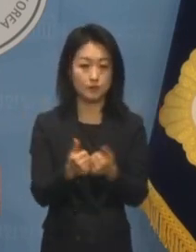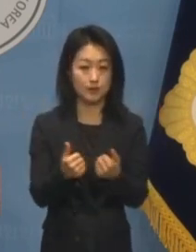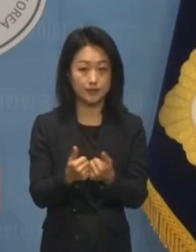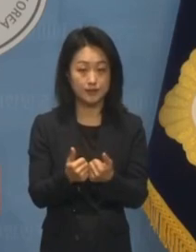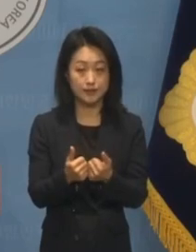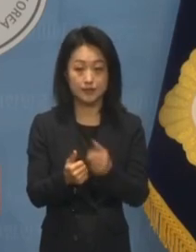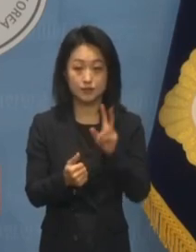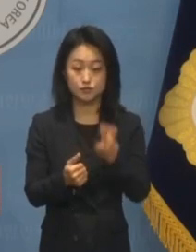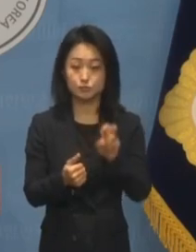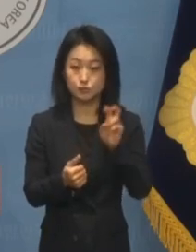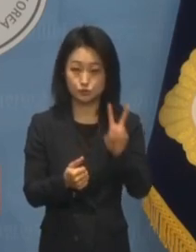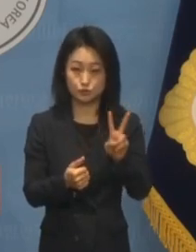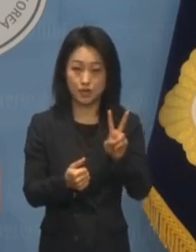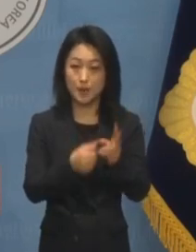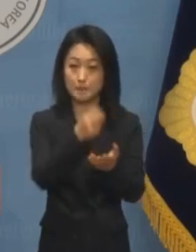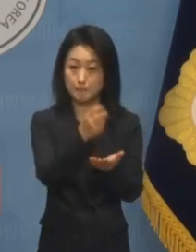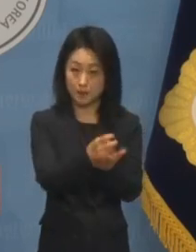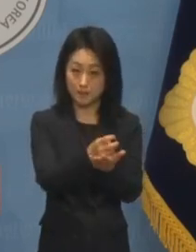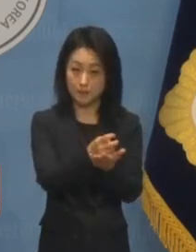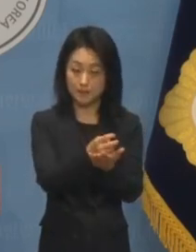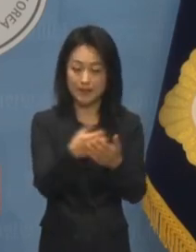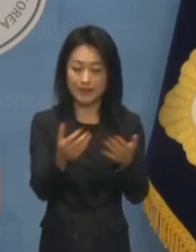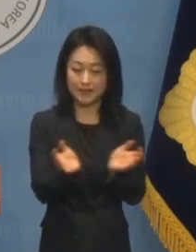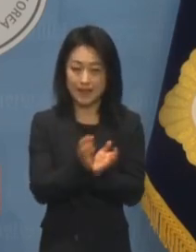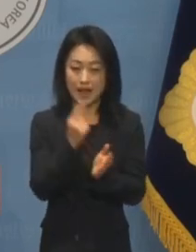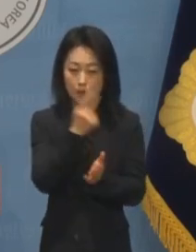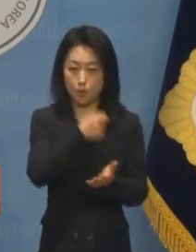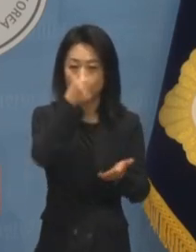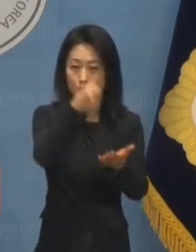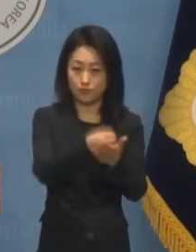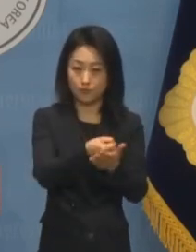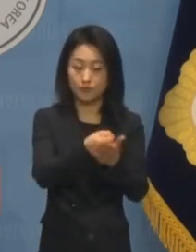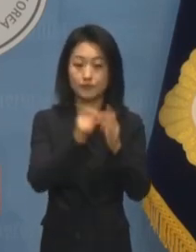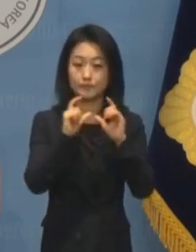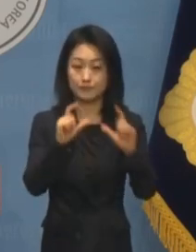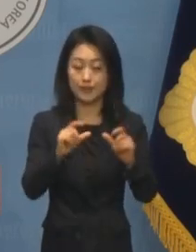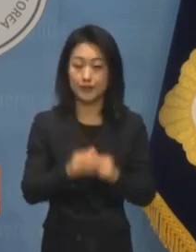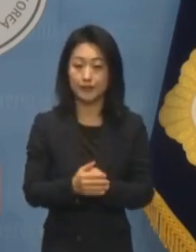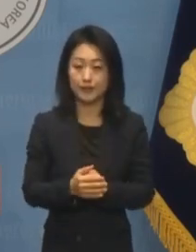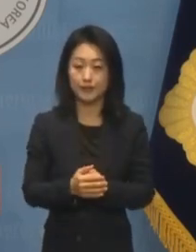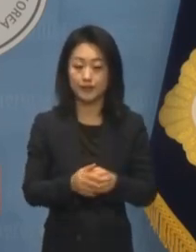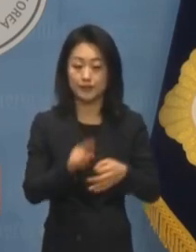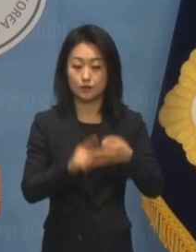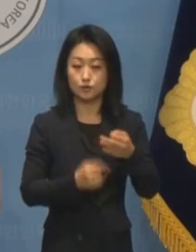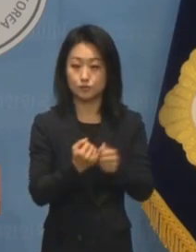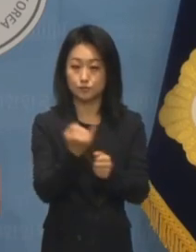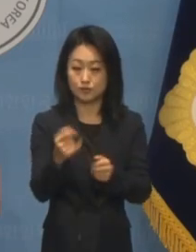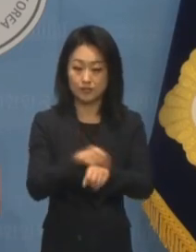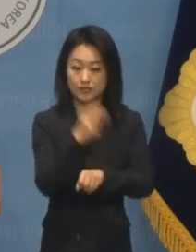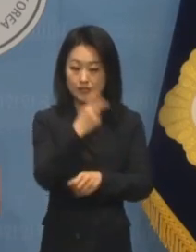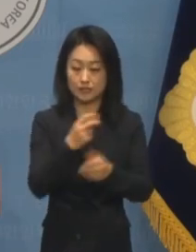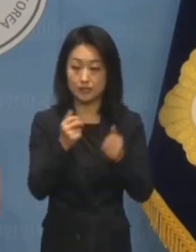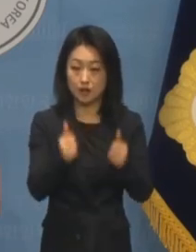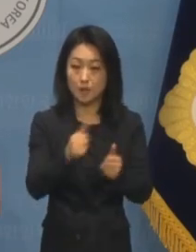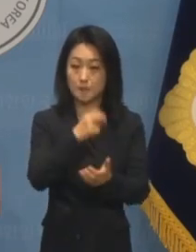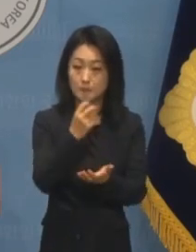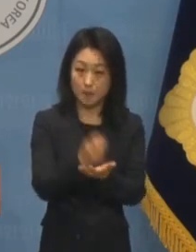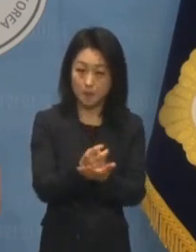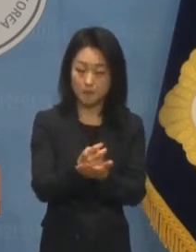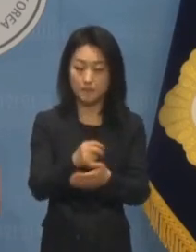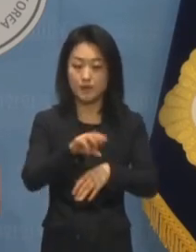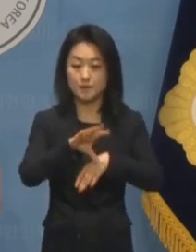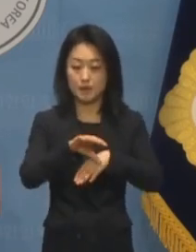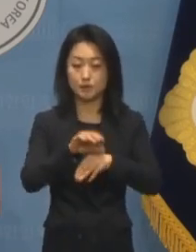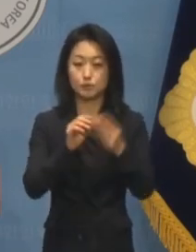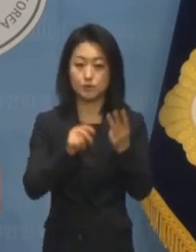법안과 1개 결의안을 당론으로 채택했습니다. 김건희 특검법과 방송 3법 등